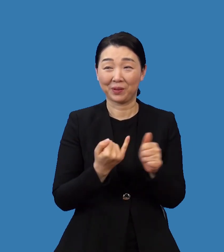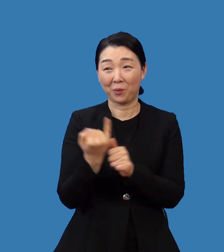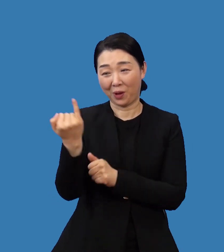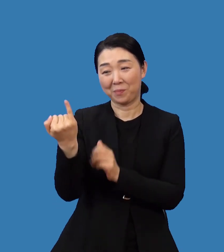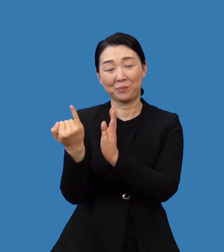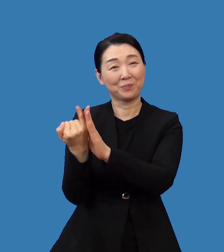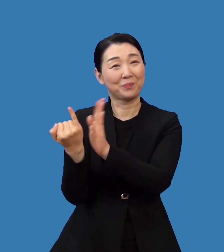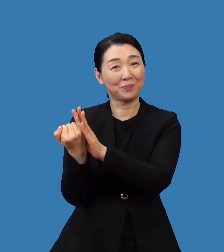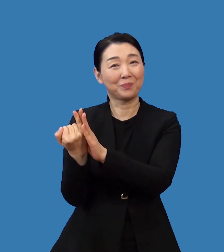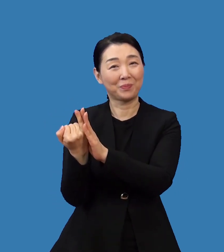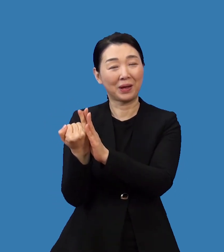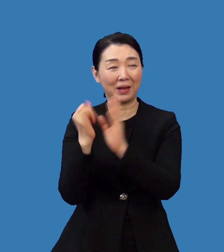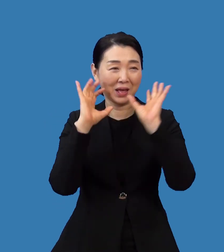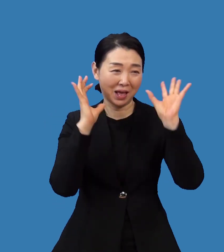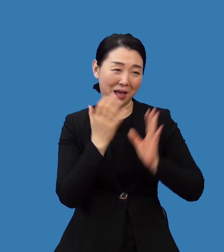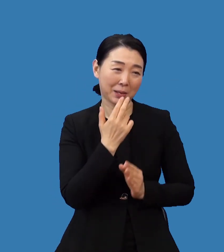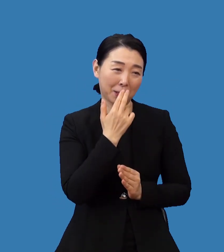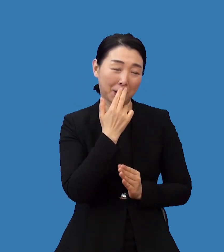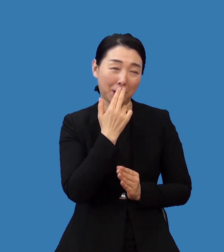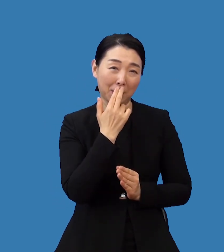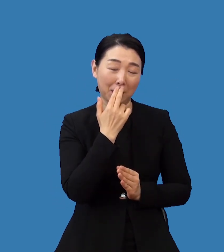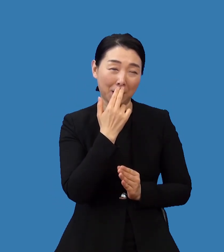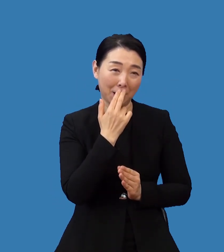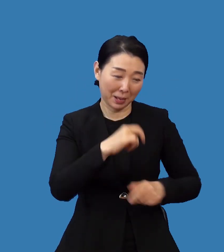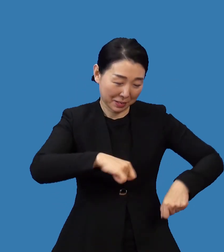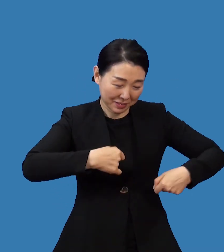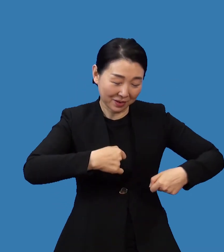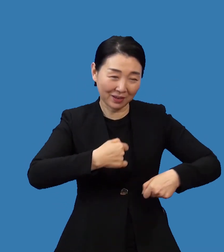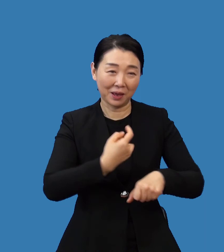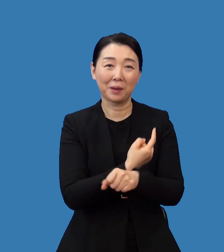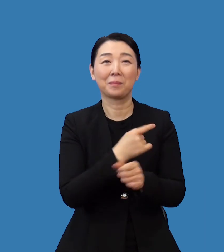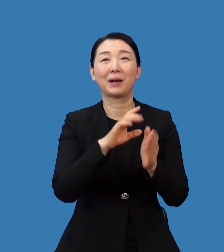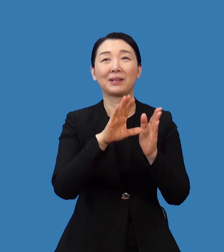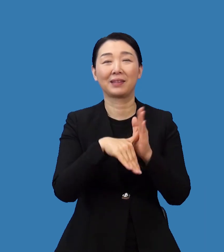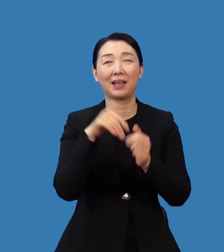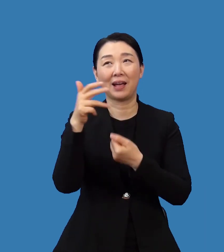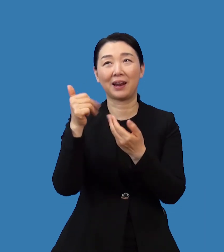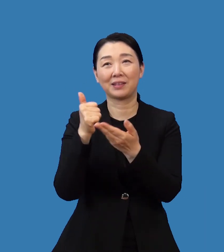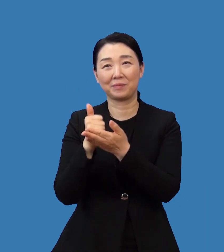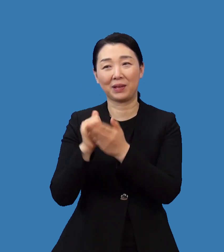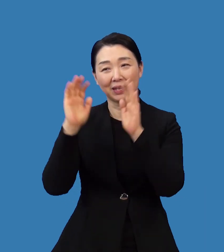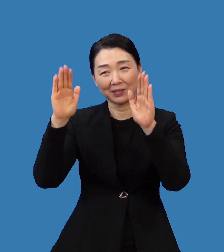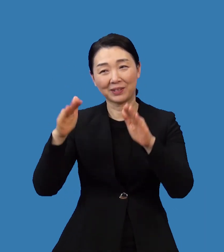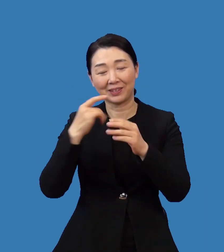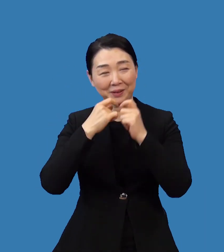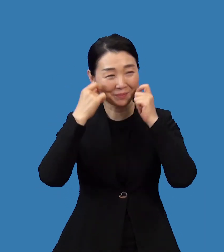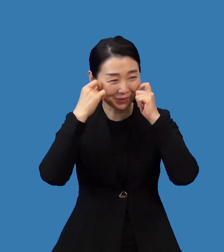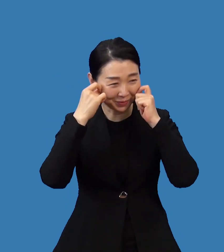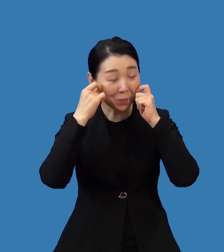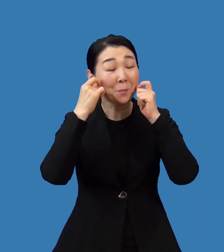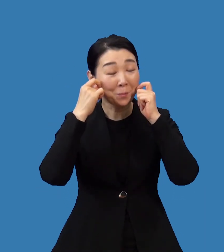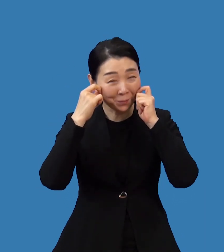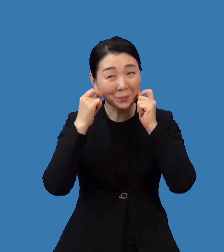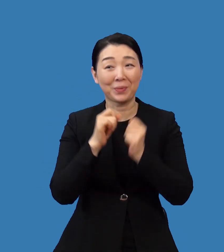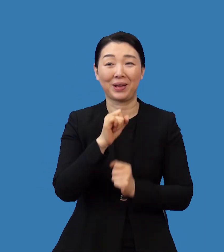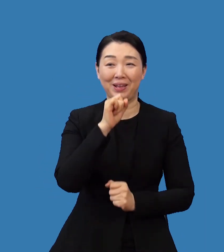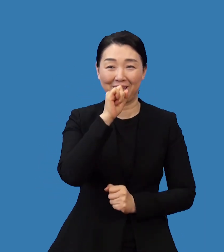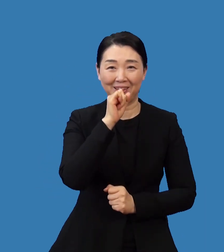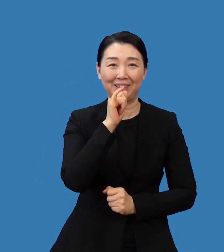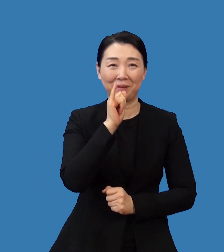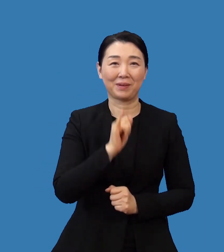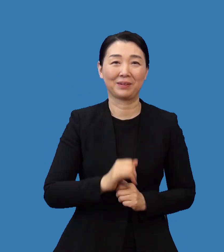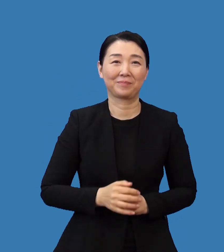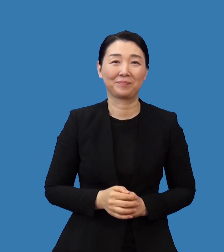도와서 아기들의 기저귀를 갈 때 하나님과 천사들이 미소를 짓는다. 성경 번역자